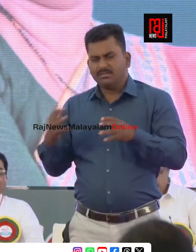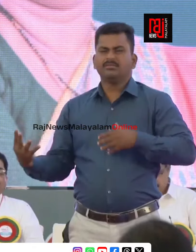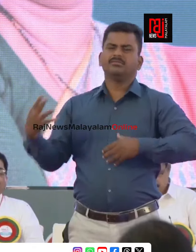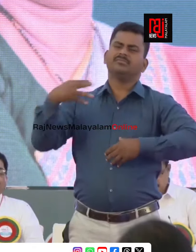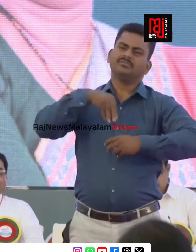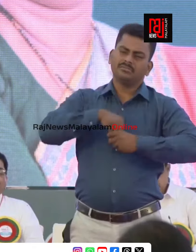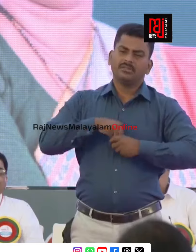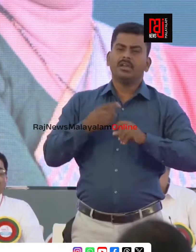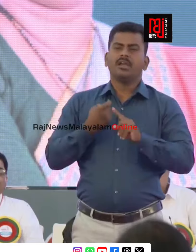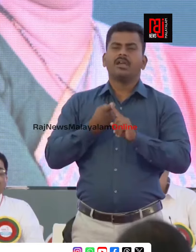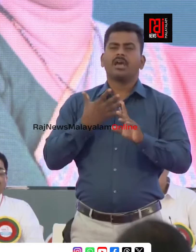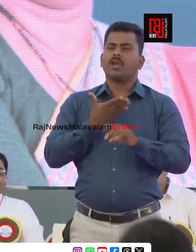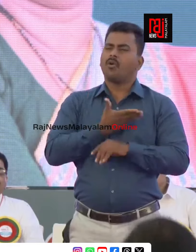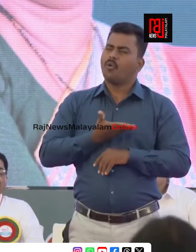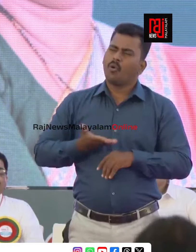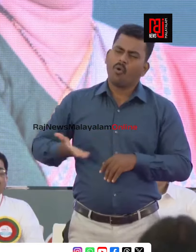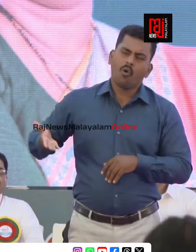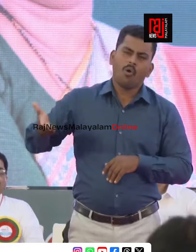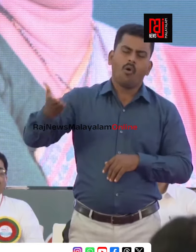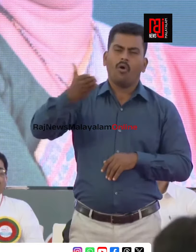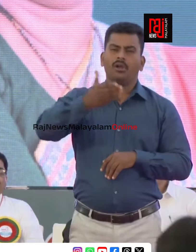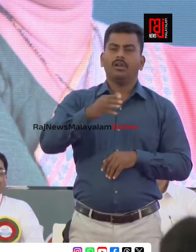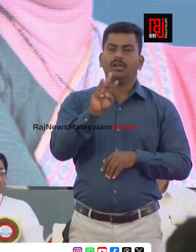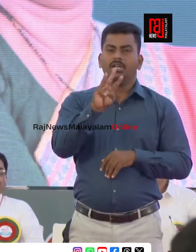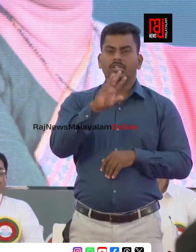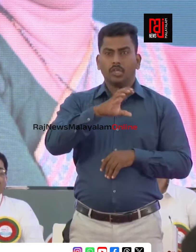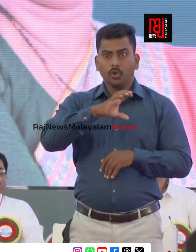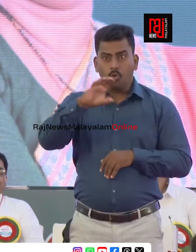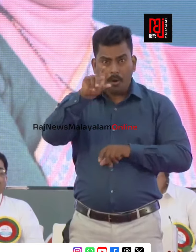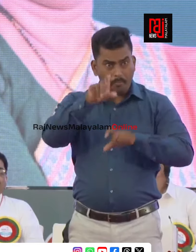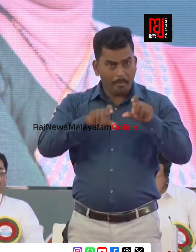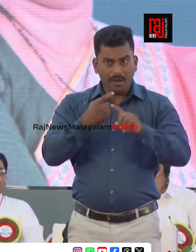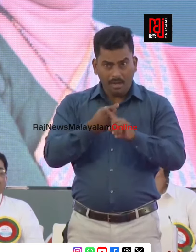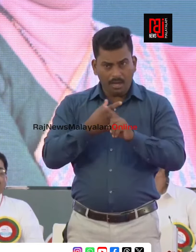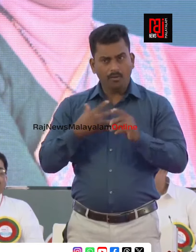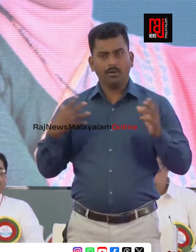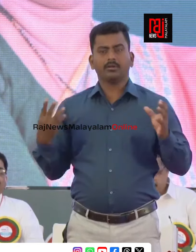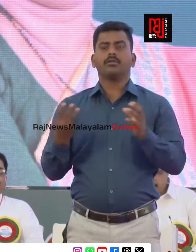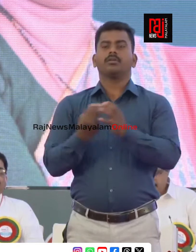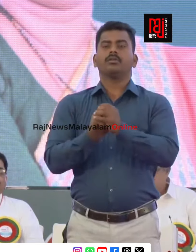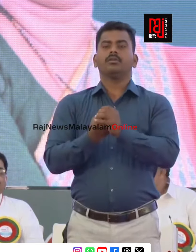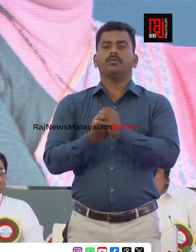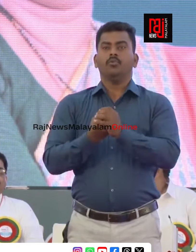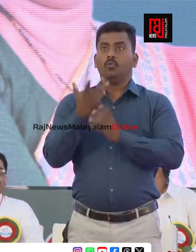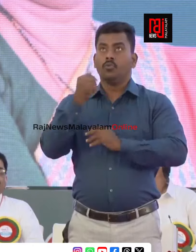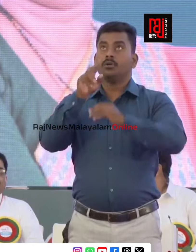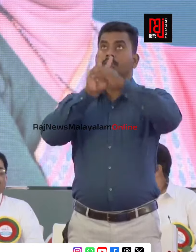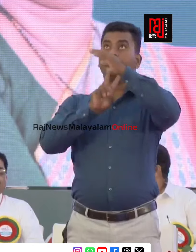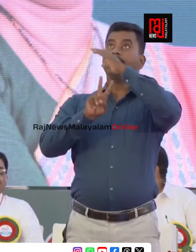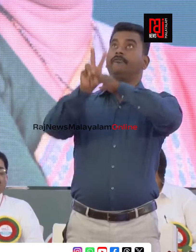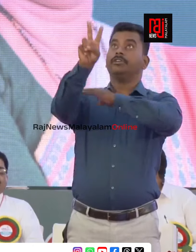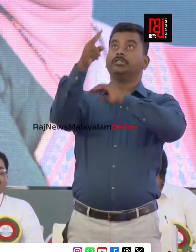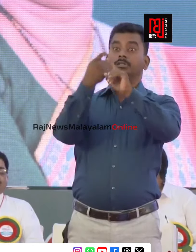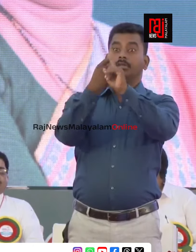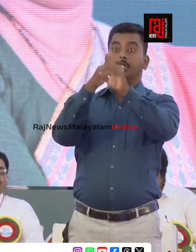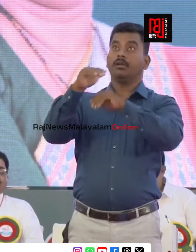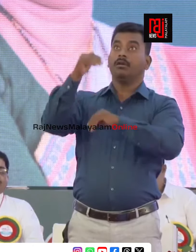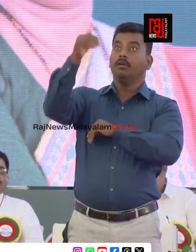എല്ലാ ജനവിഭാഗങ്ങൾക്കും എല്ലാ പ്രദേശങ്ങൾക്കും അതിൻ്റെ